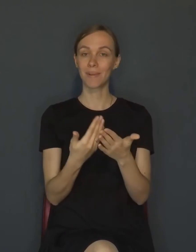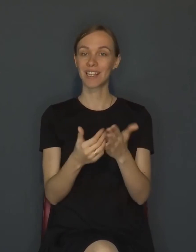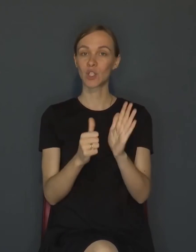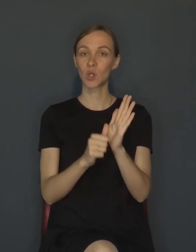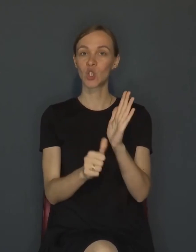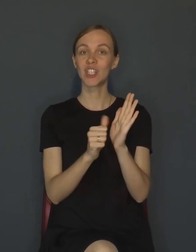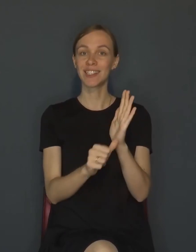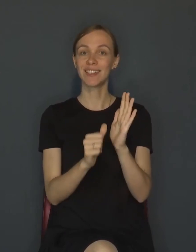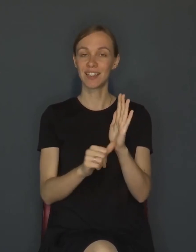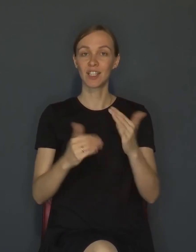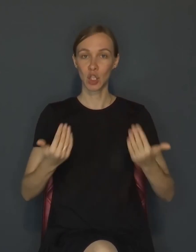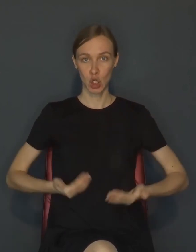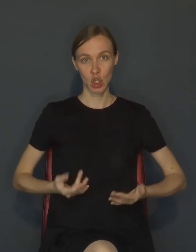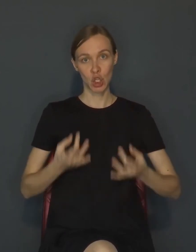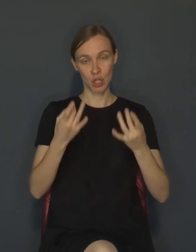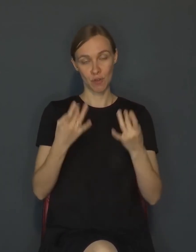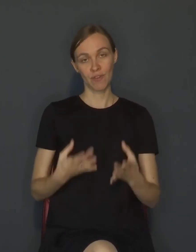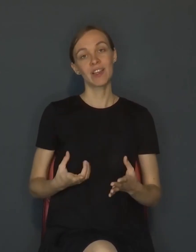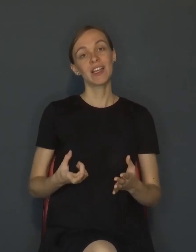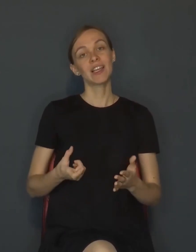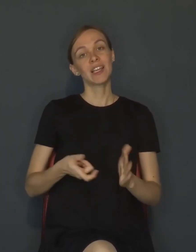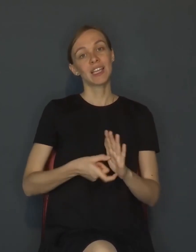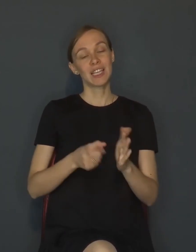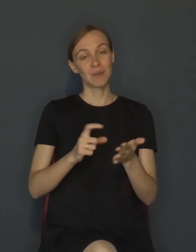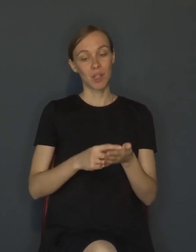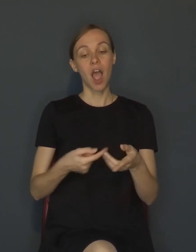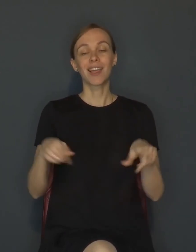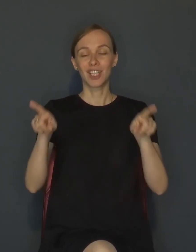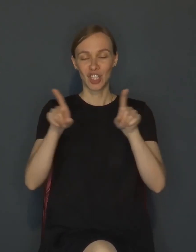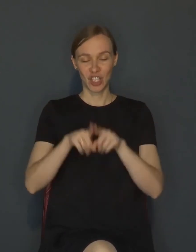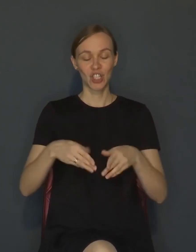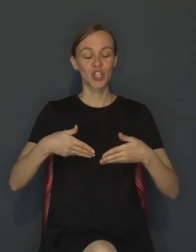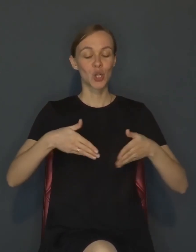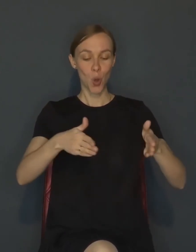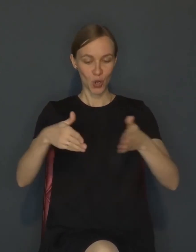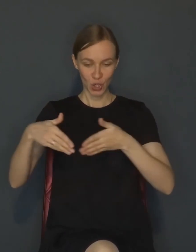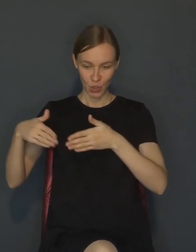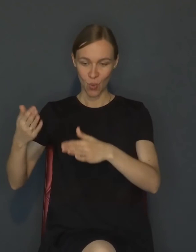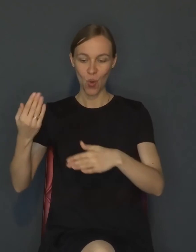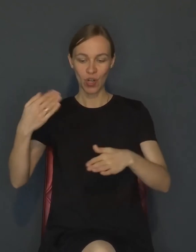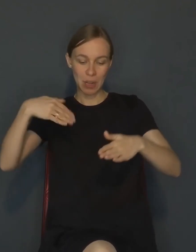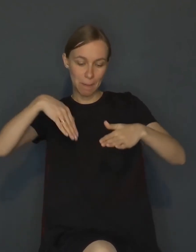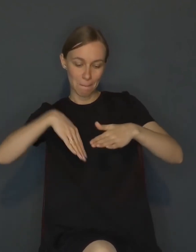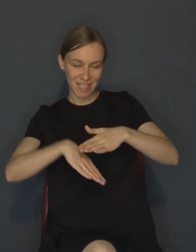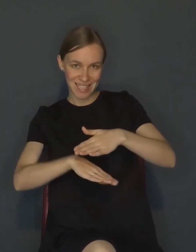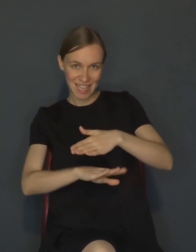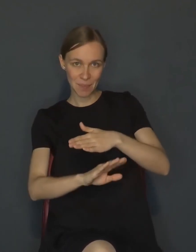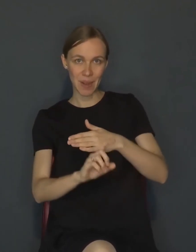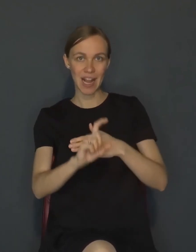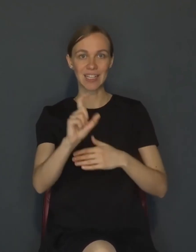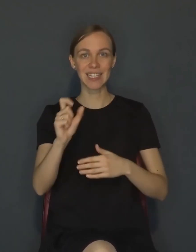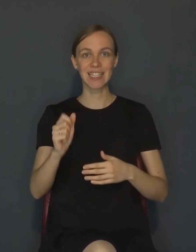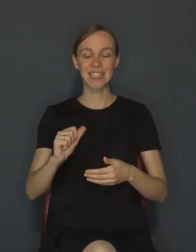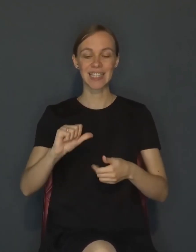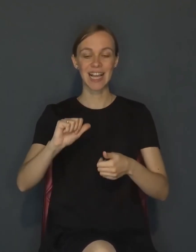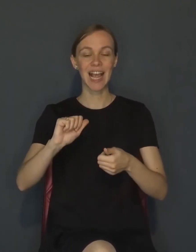кімнат і стільки ж коридорів та підземель із склепіннями.